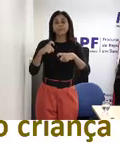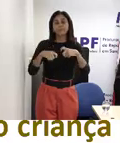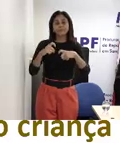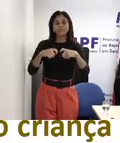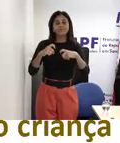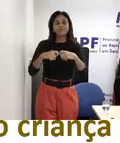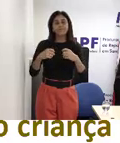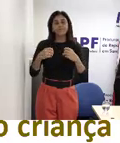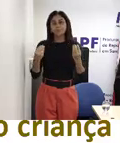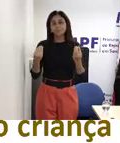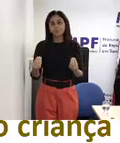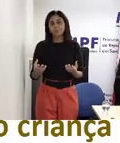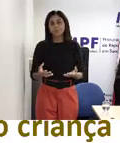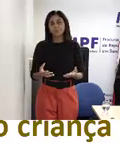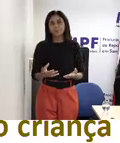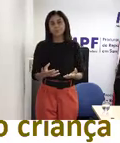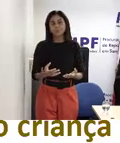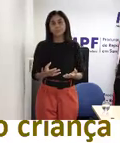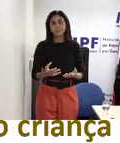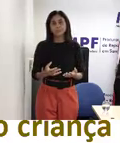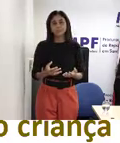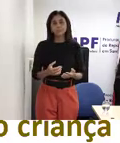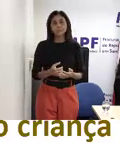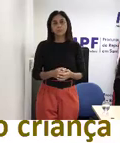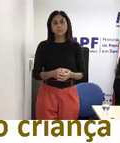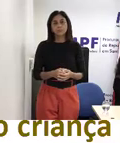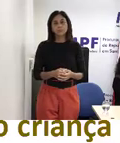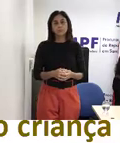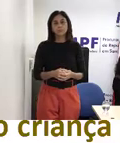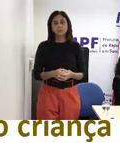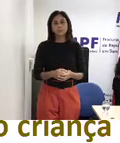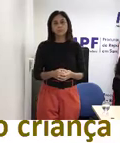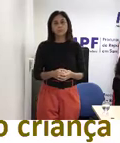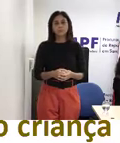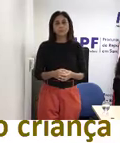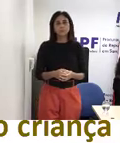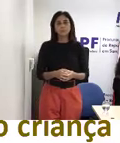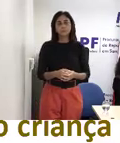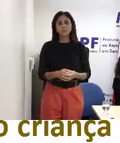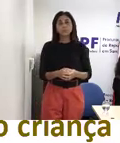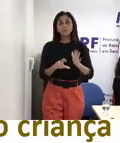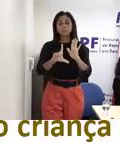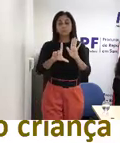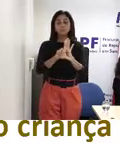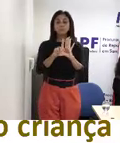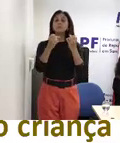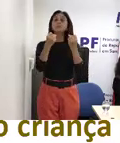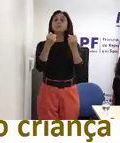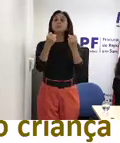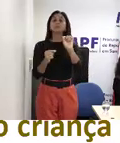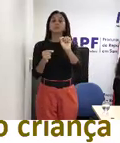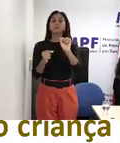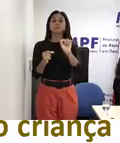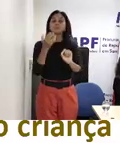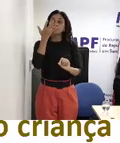adolescente traz que é é qualquer situação que envolva criança ou adolescente em